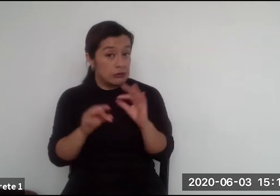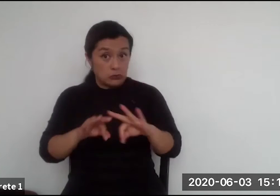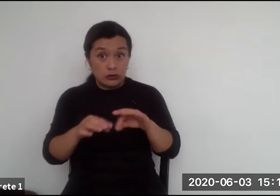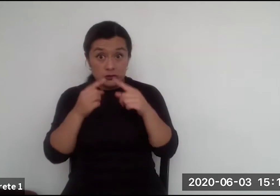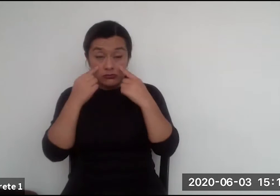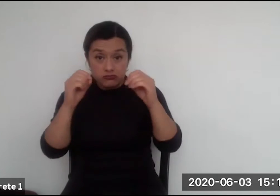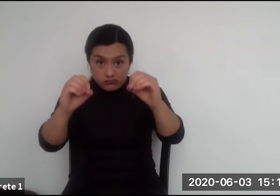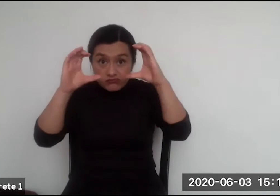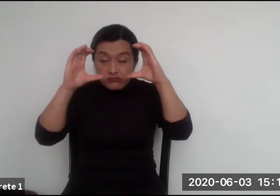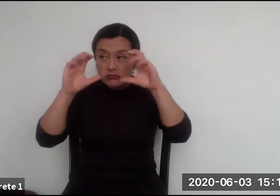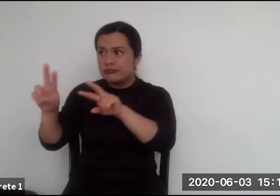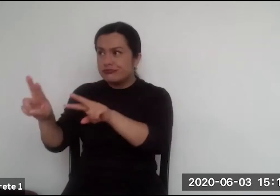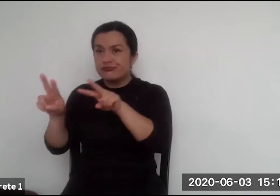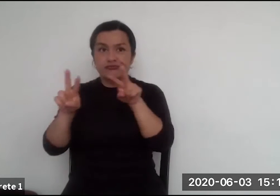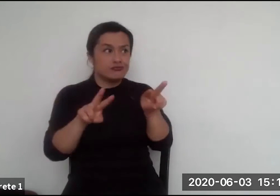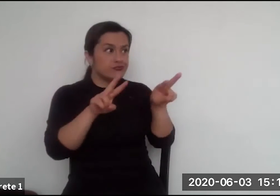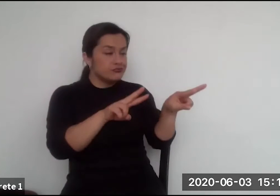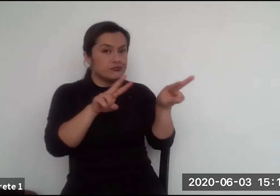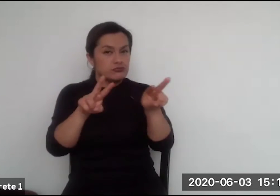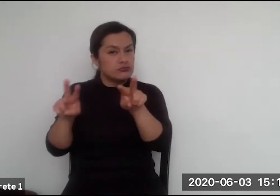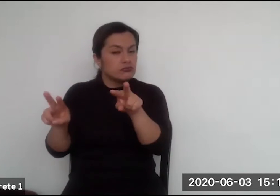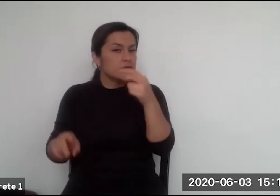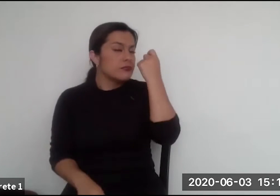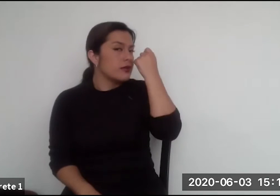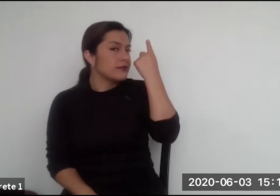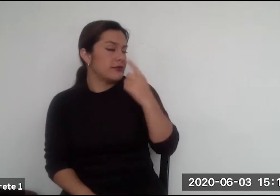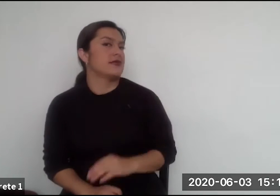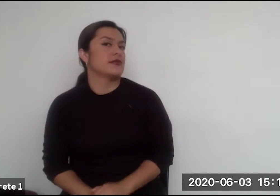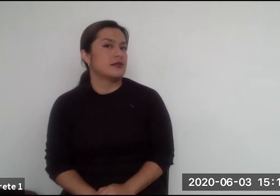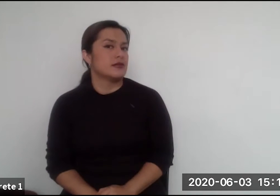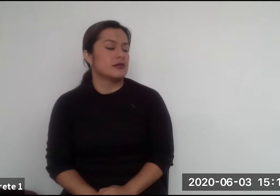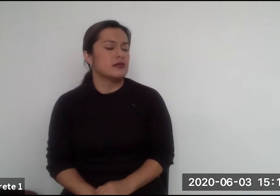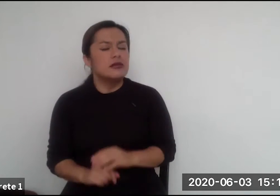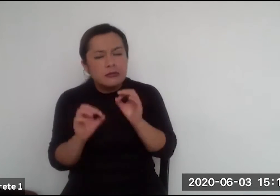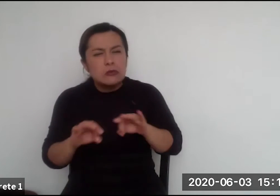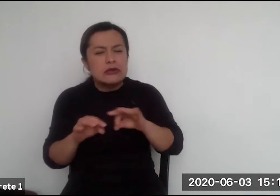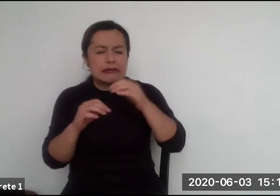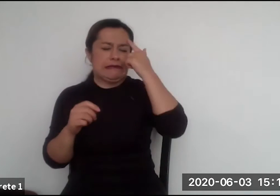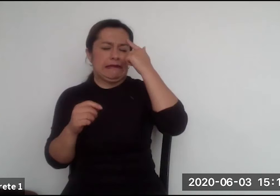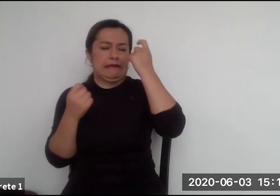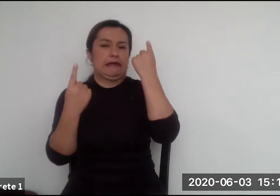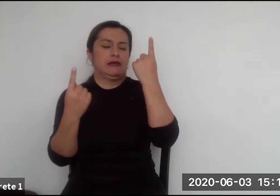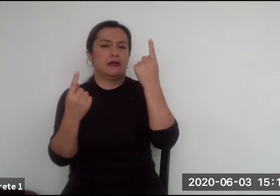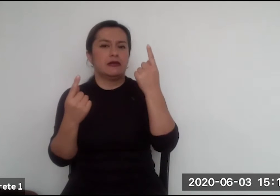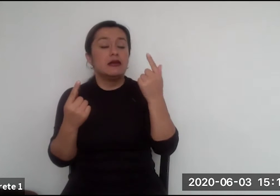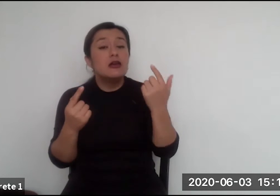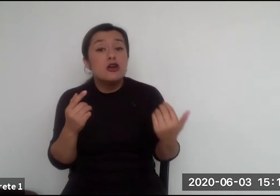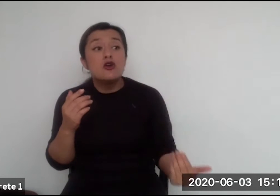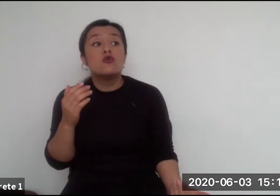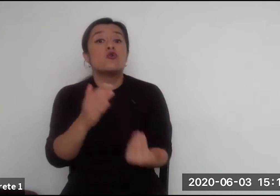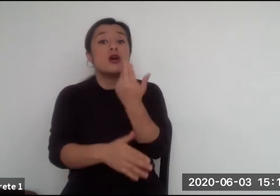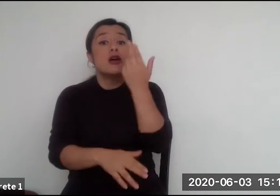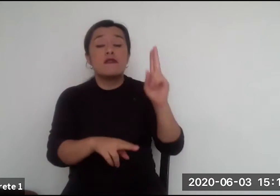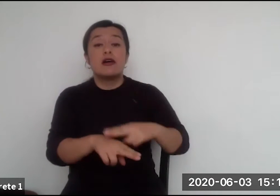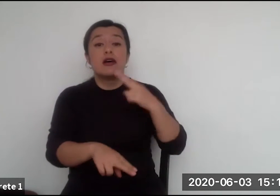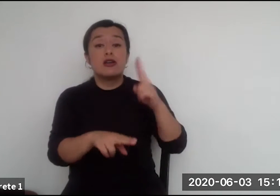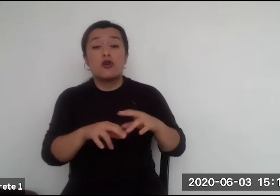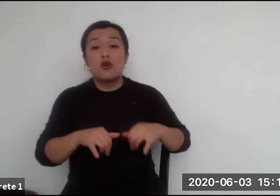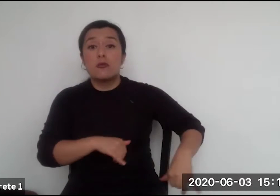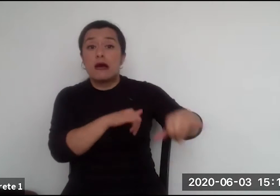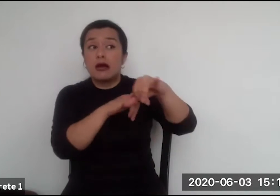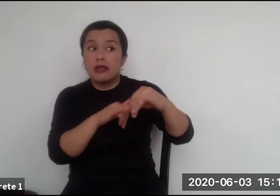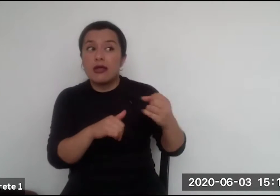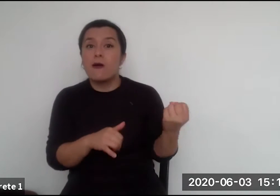para entender cómo alrededor de esa idea de nueva normalidad se tejen